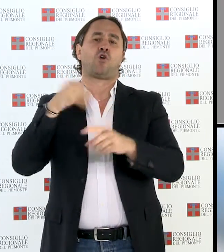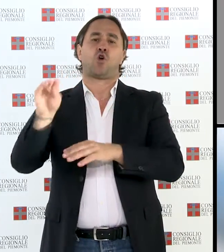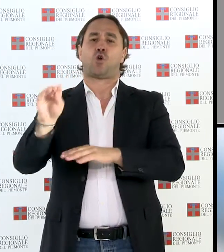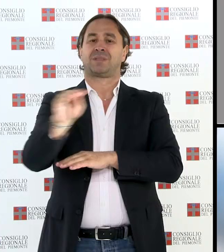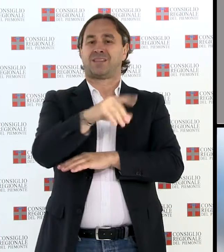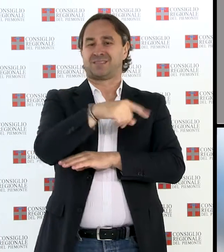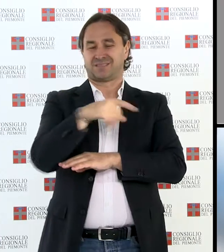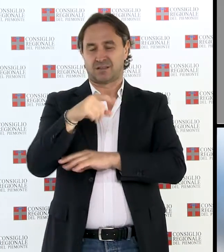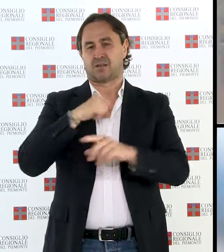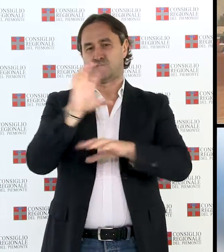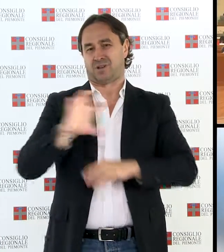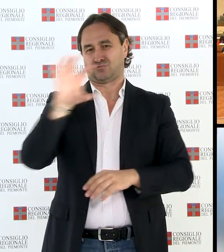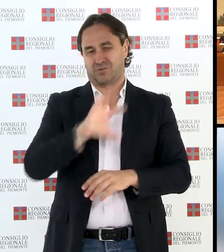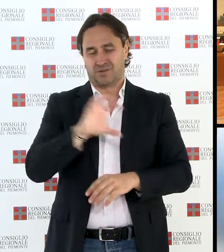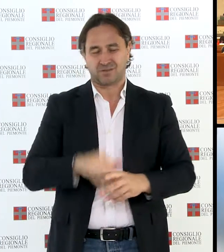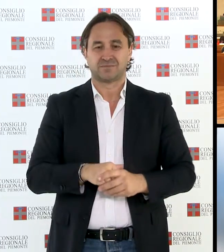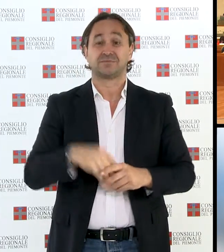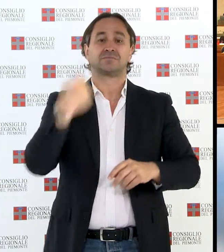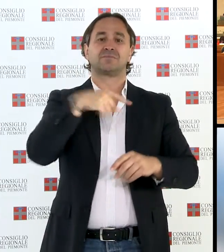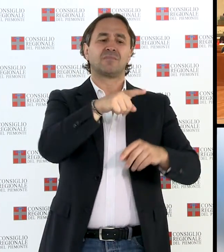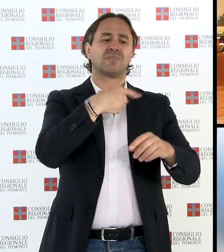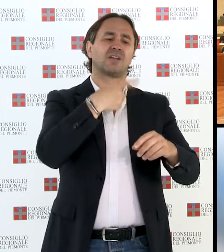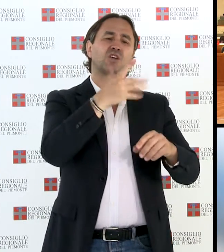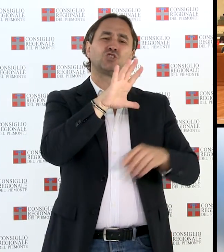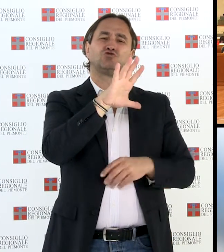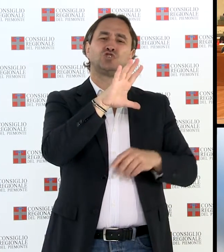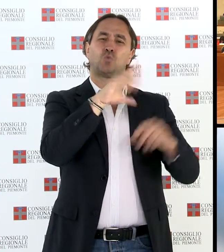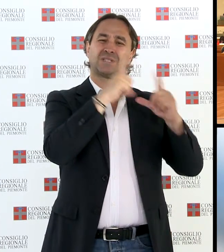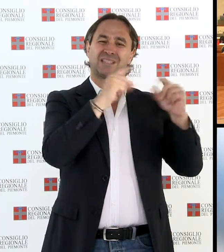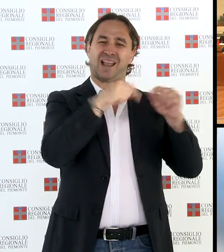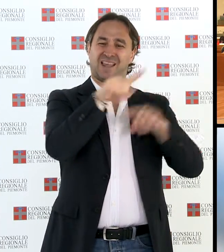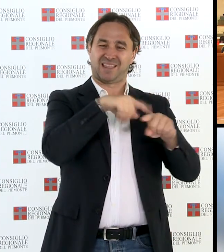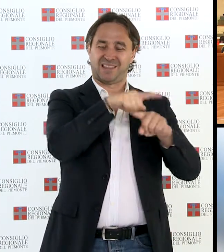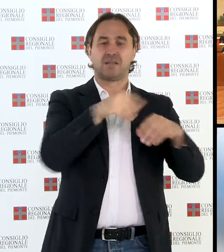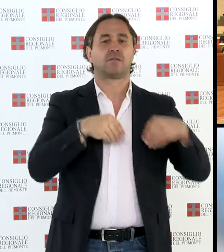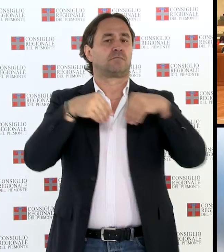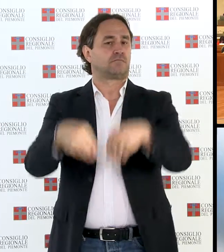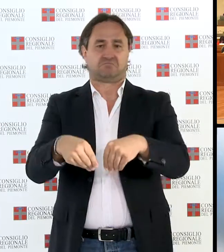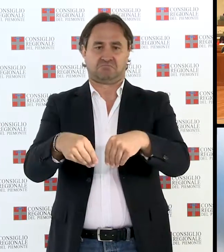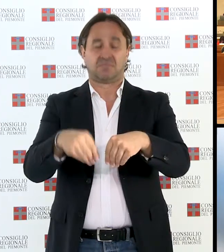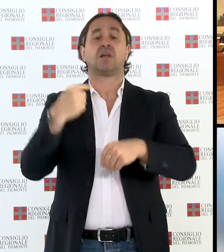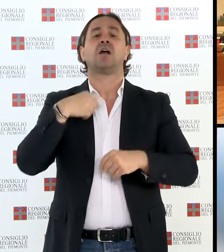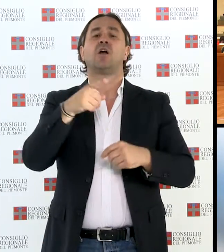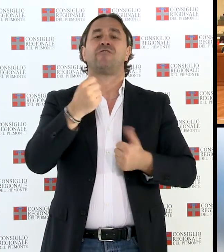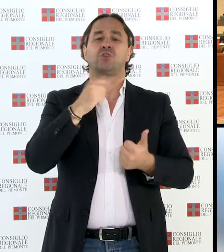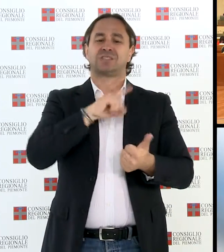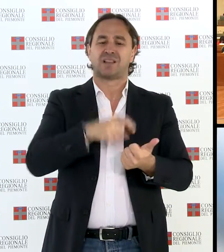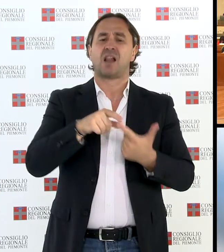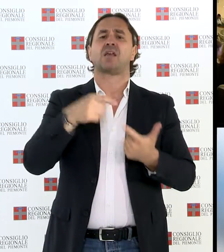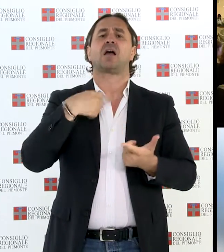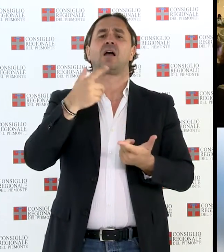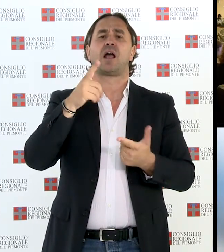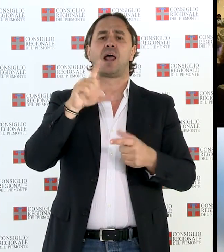Non hanno partecipato al voto i consiglieri del Movimento 5 Stelle, mentre si sono astenuti quelli di Forza Italia, Lega Nord e